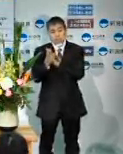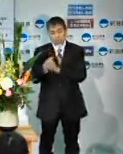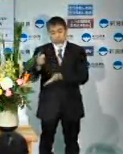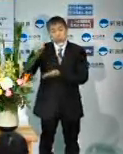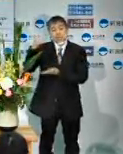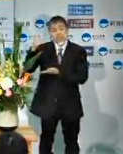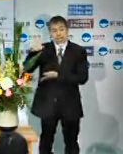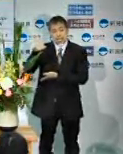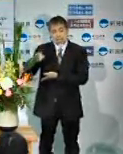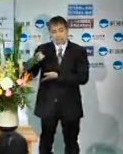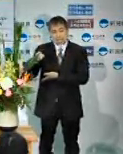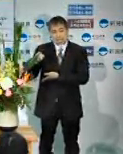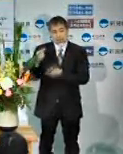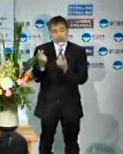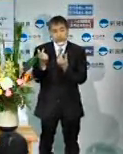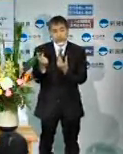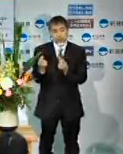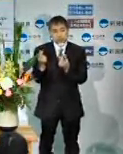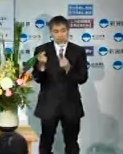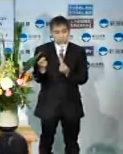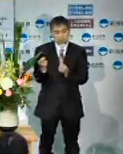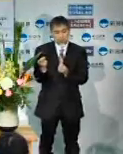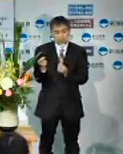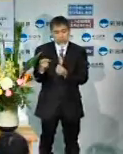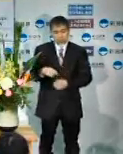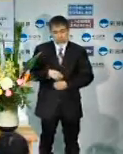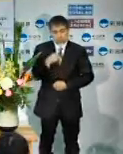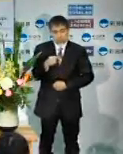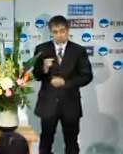まあ、健全な方向に、